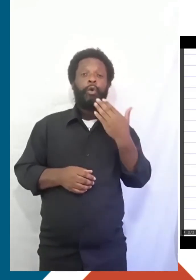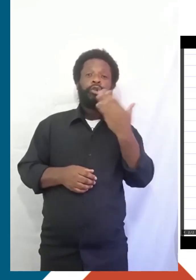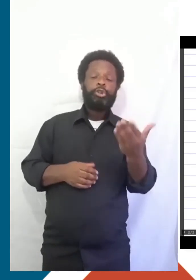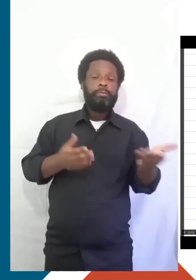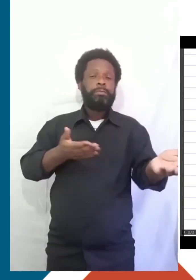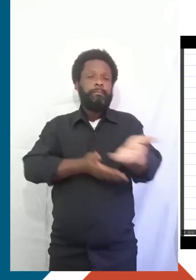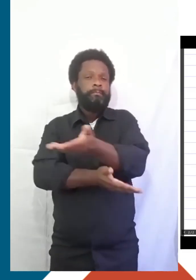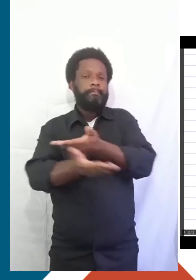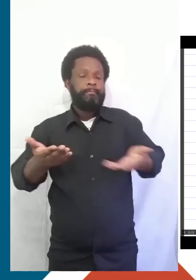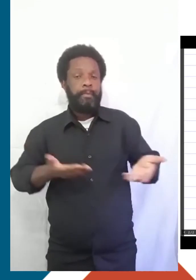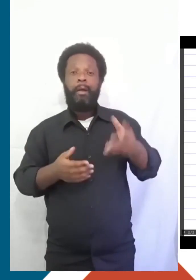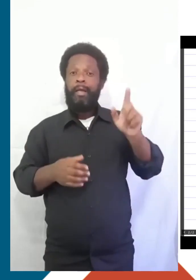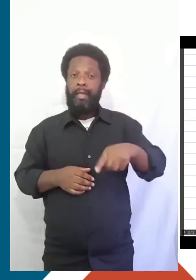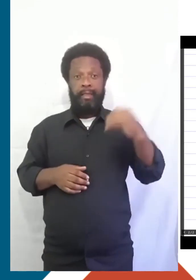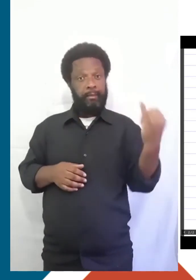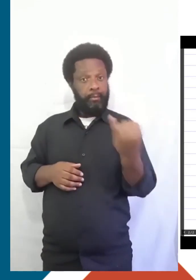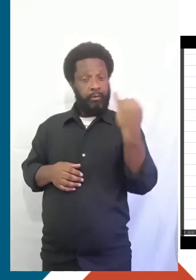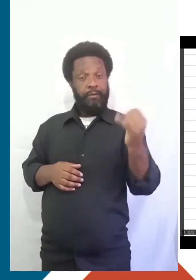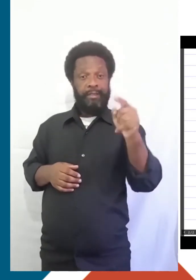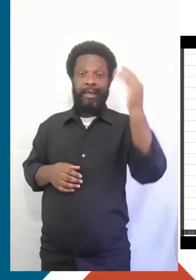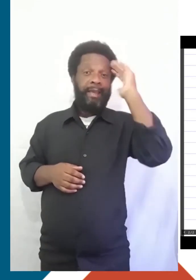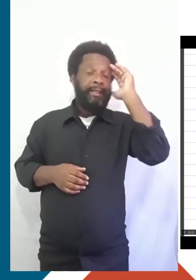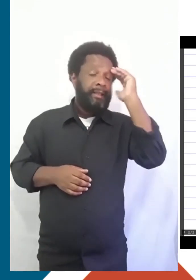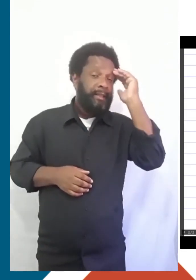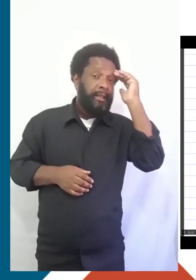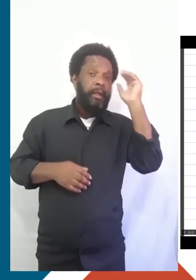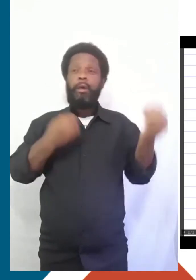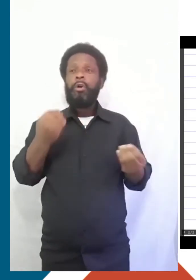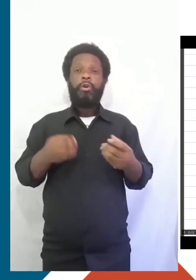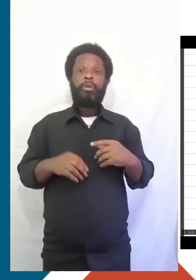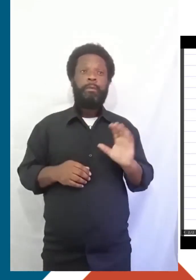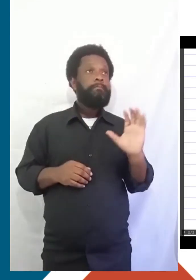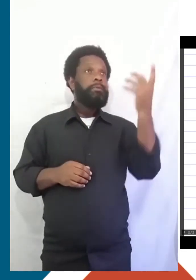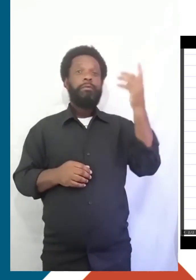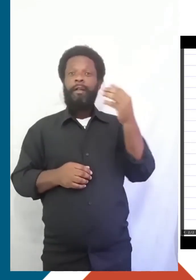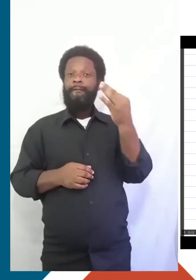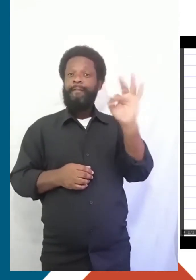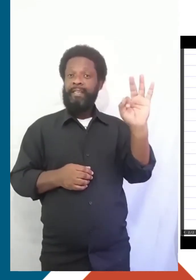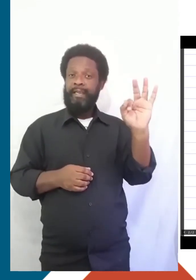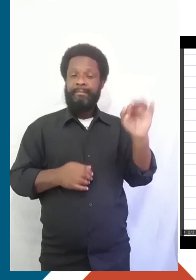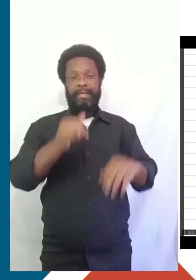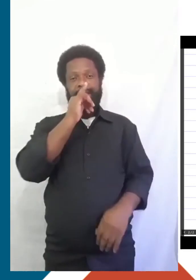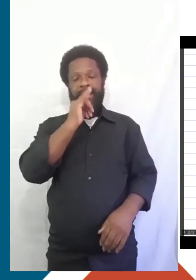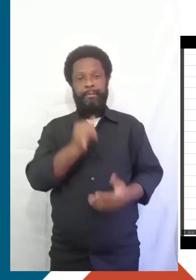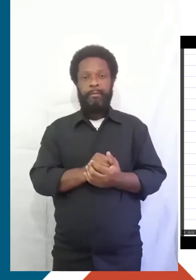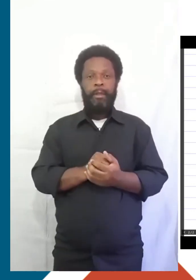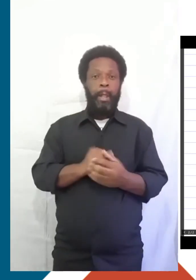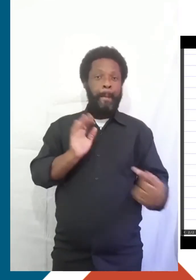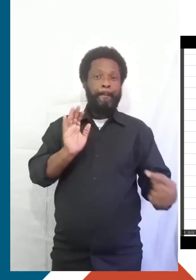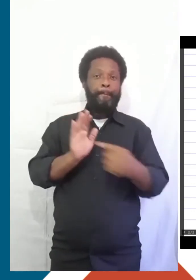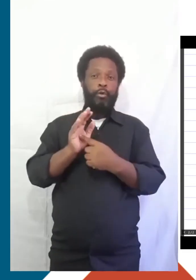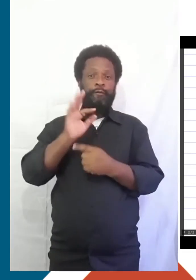Saber o tipo de interação é importante para você entender fenômenos físicos, como,